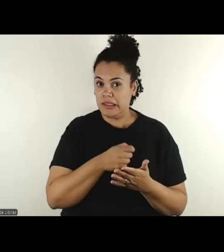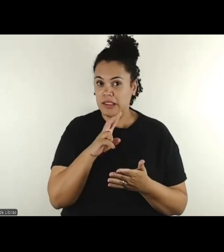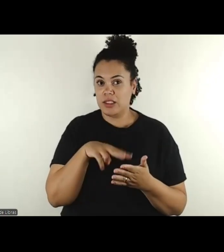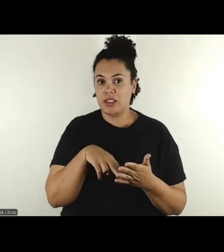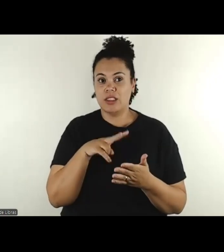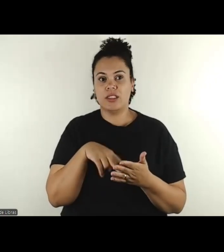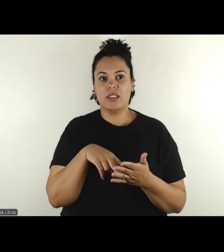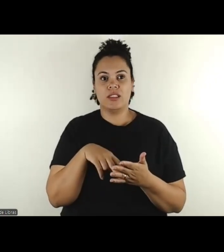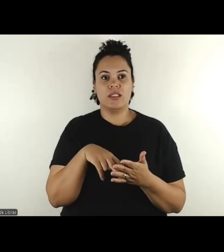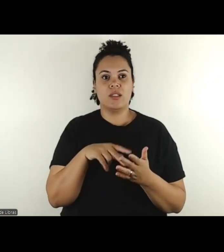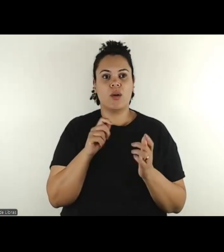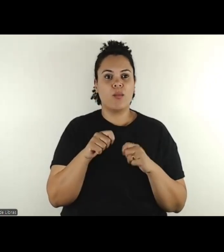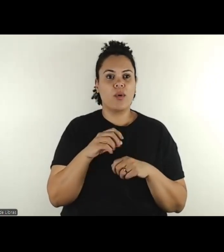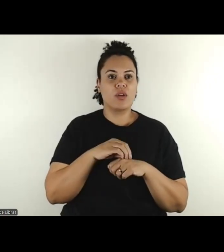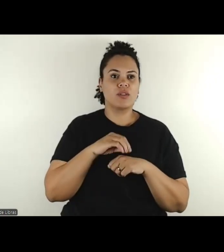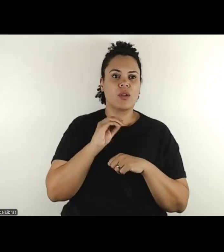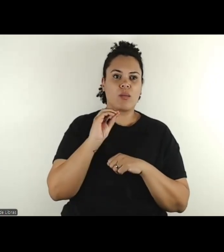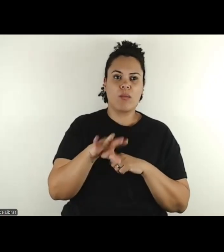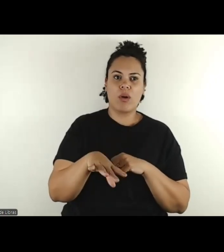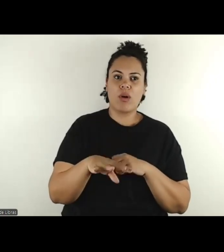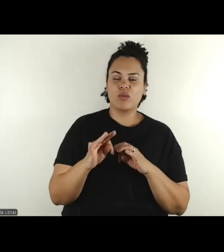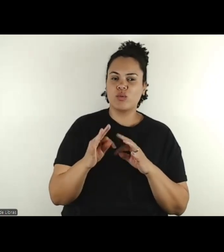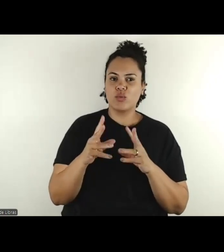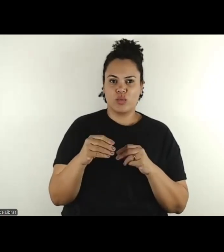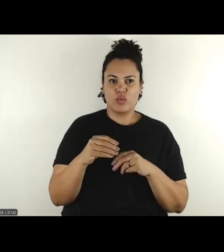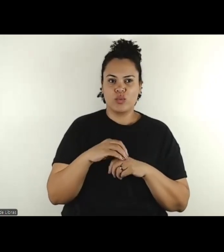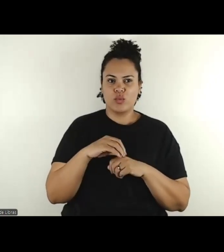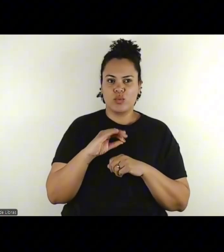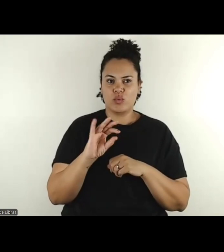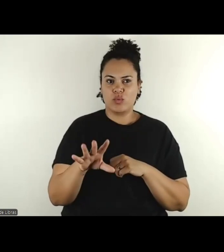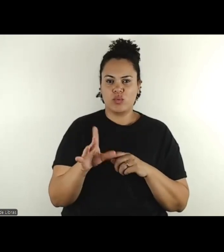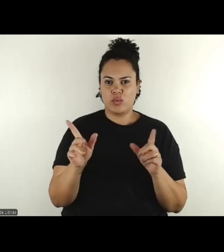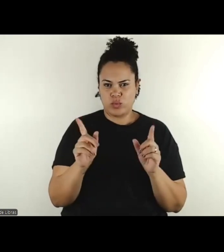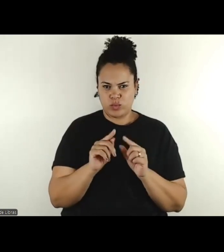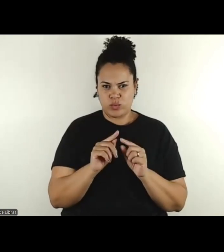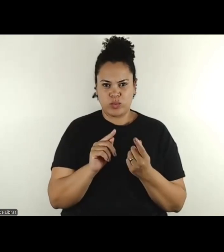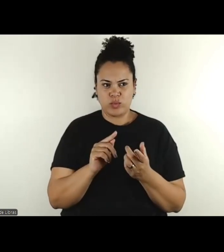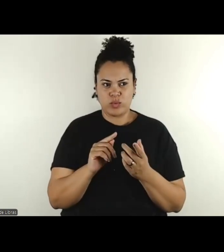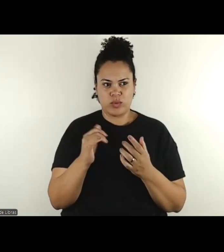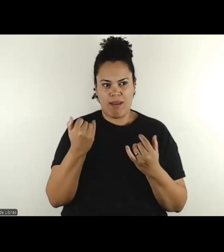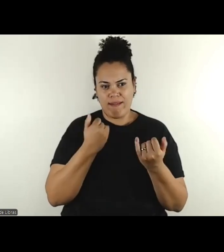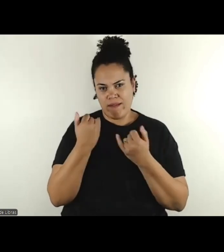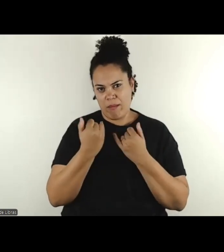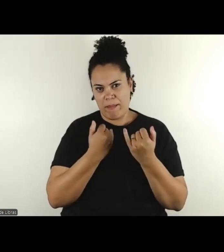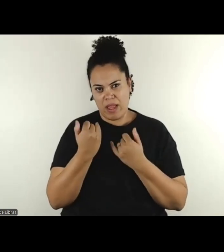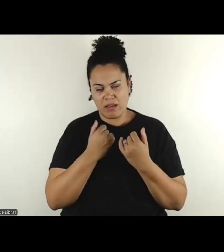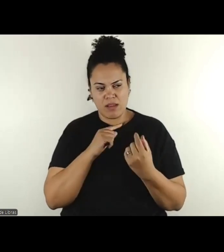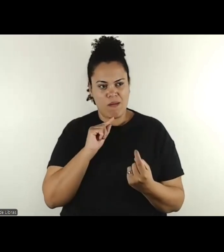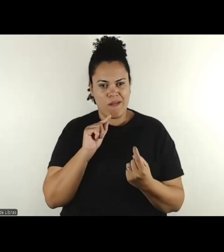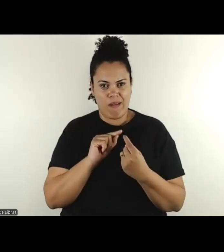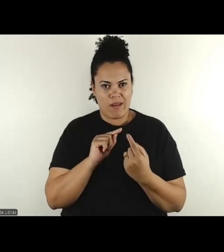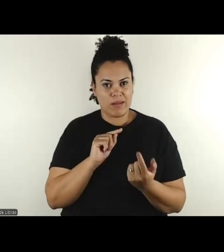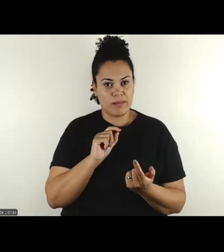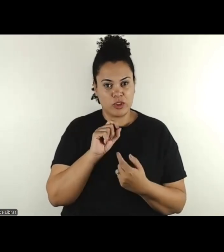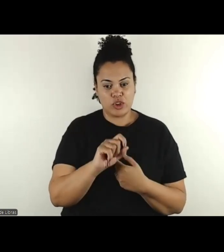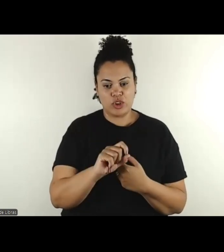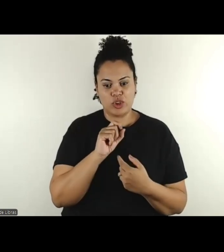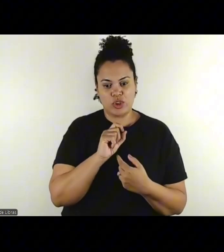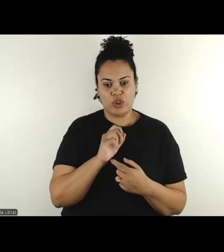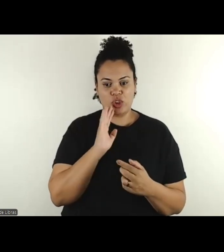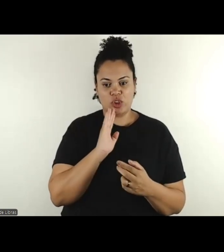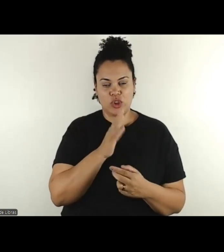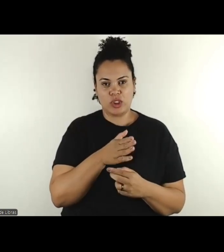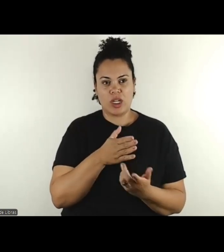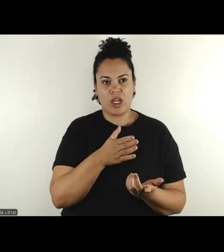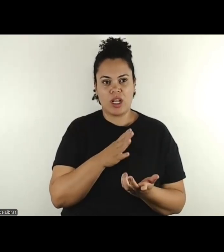eu posso depois mandar isso tudo para vocês, gente. Faço uma síntese desses dados mais objetivos aqui e mando para o